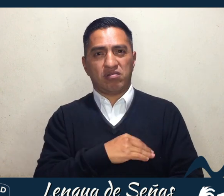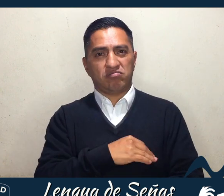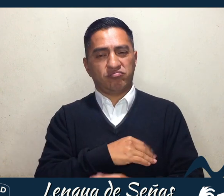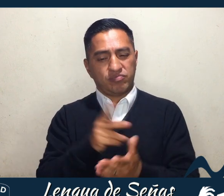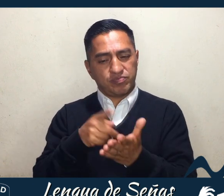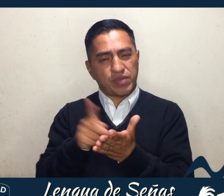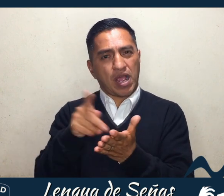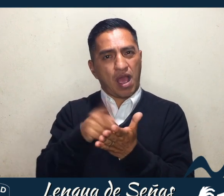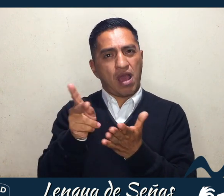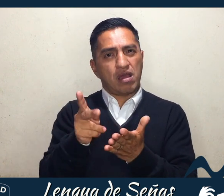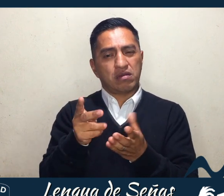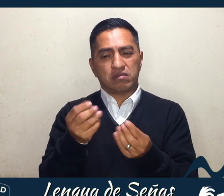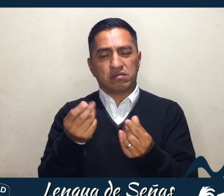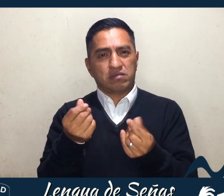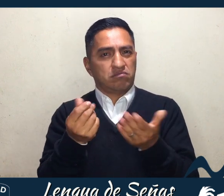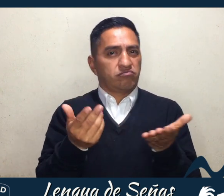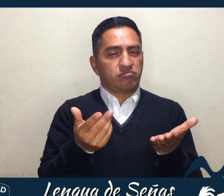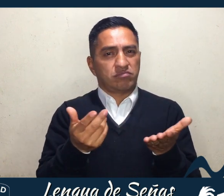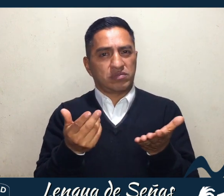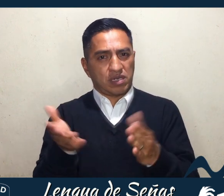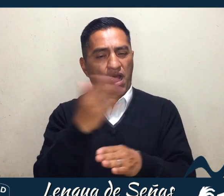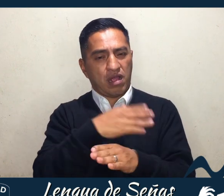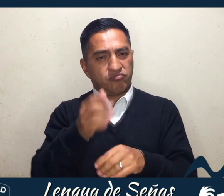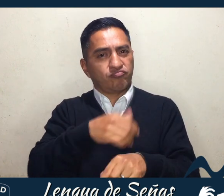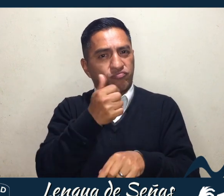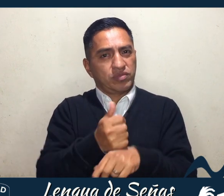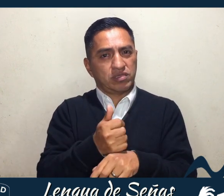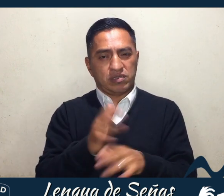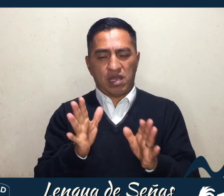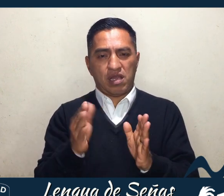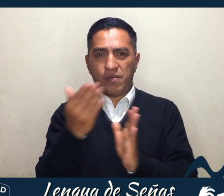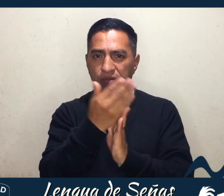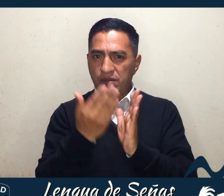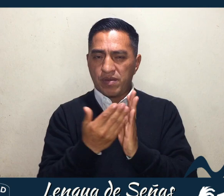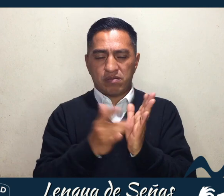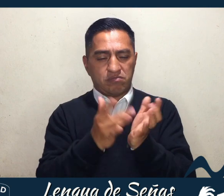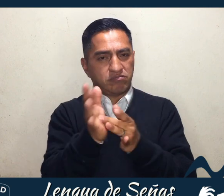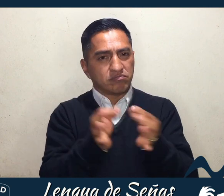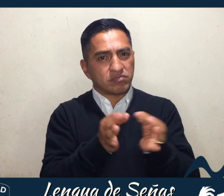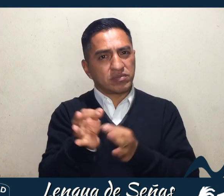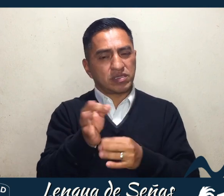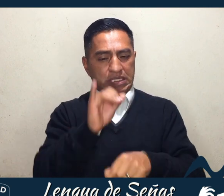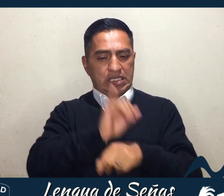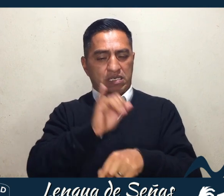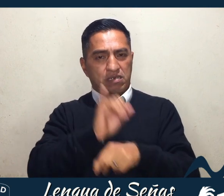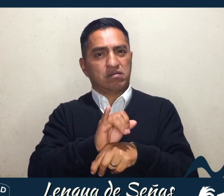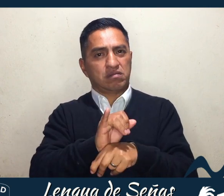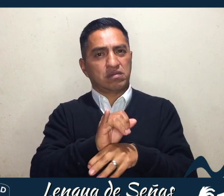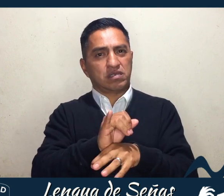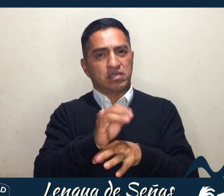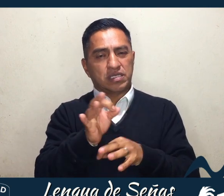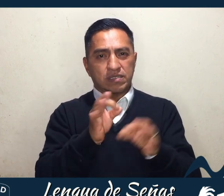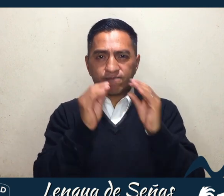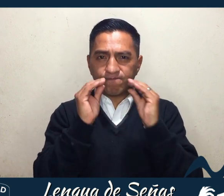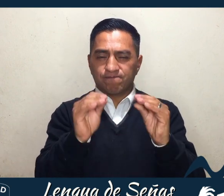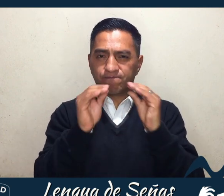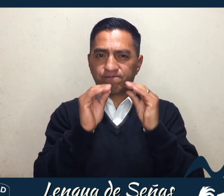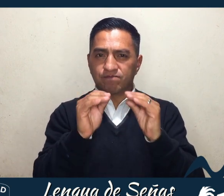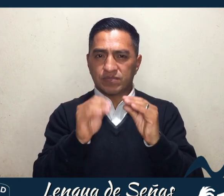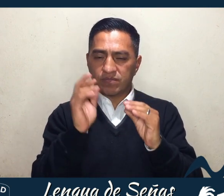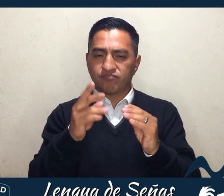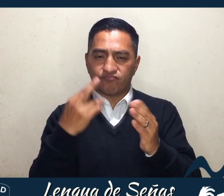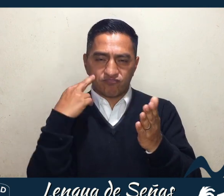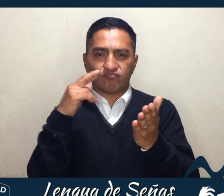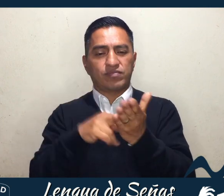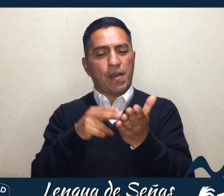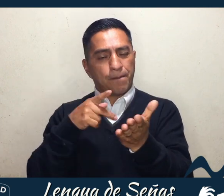siervo había sido ya establecida desde antes mismo a la misma iglesia en Corinto. Leemos esto en el capítulo 9 de la